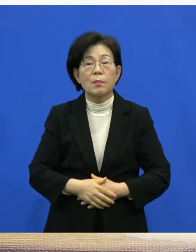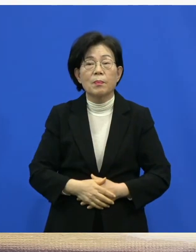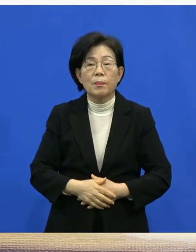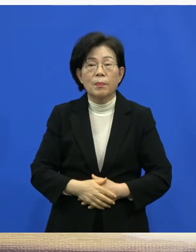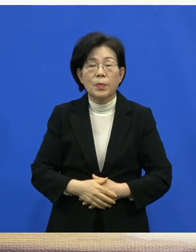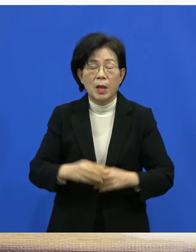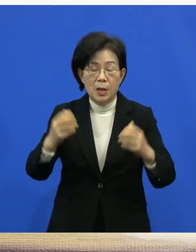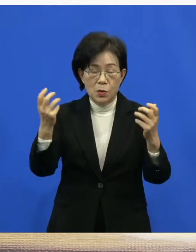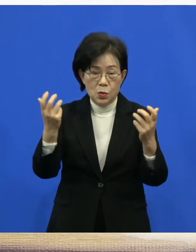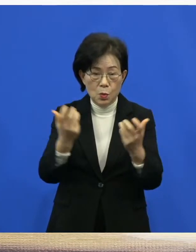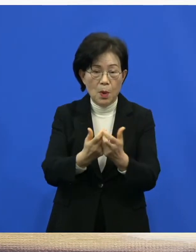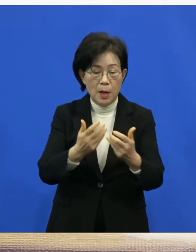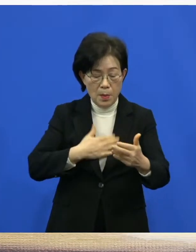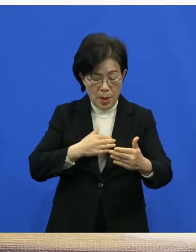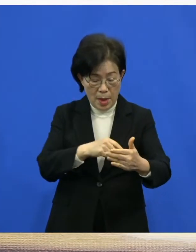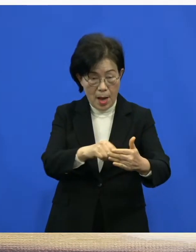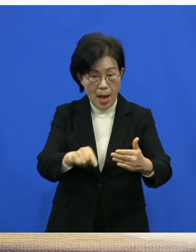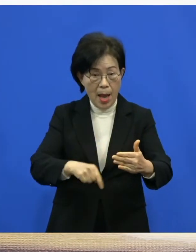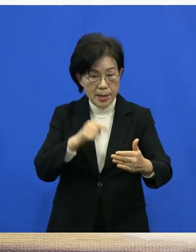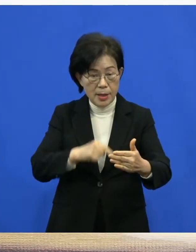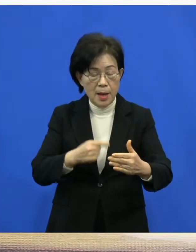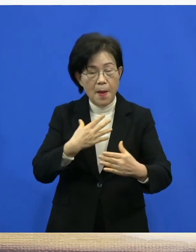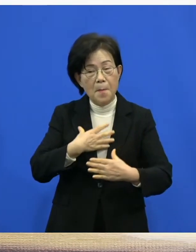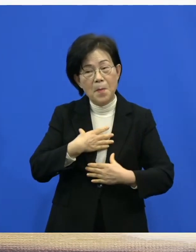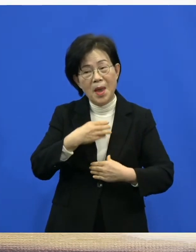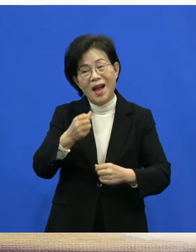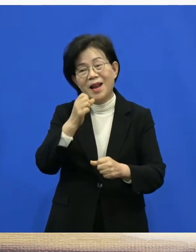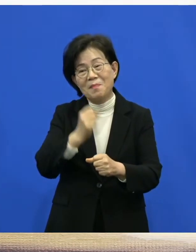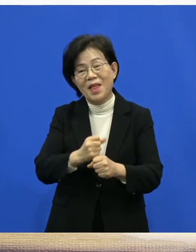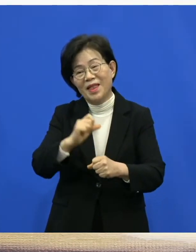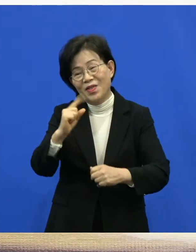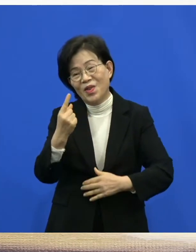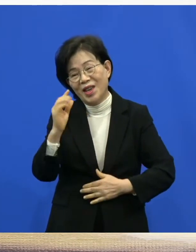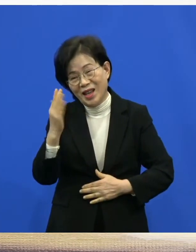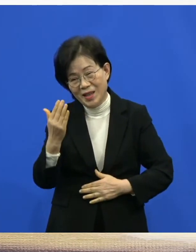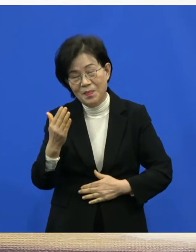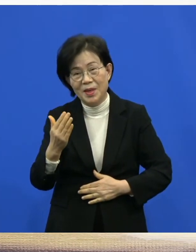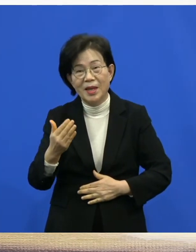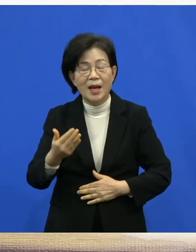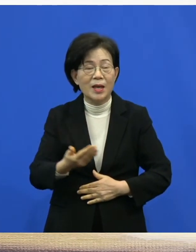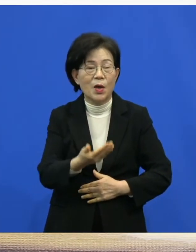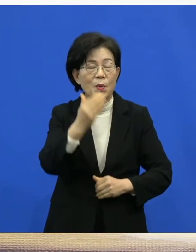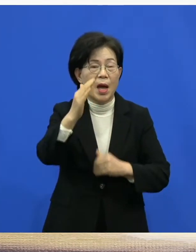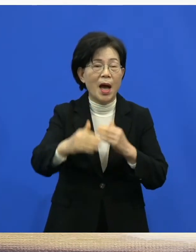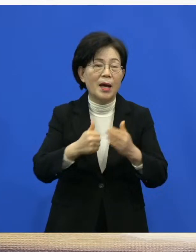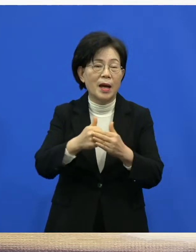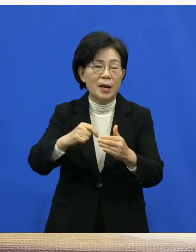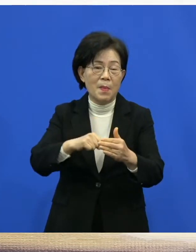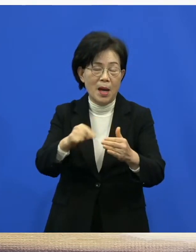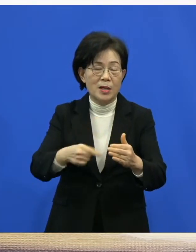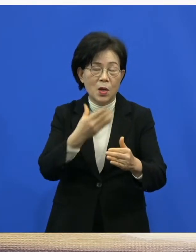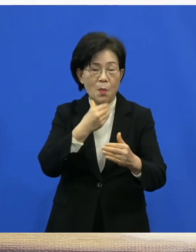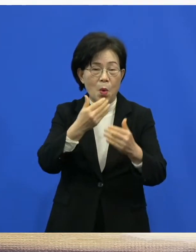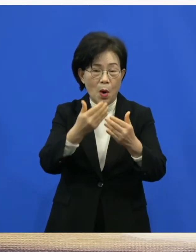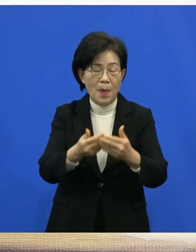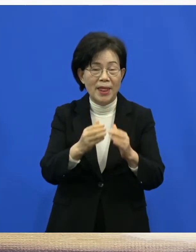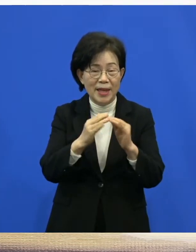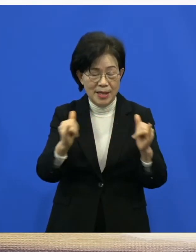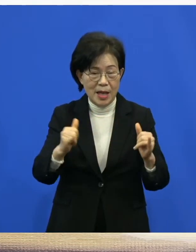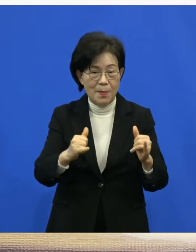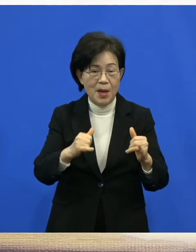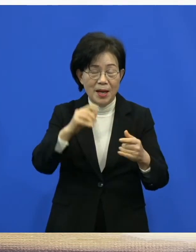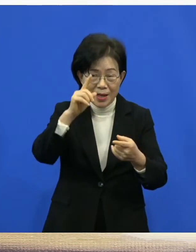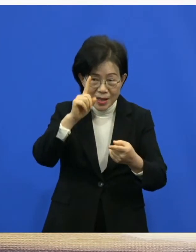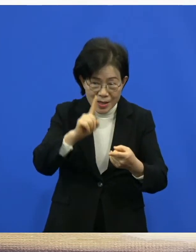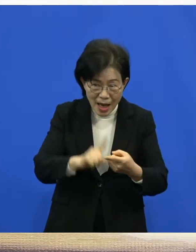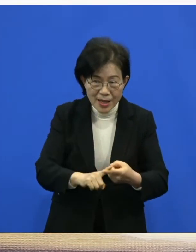이 충만함이 내적인 평안을 가져오게 한다. 그래서 여러분 하나님 안에서 복을 누리는 사람은 그 자체가